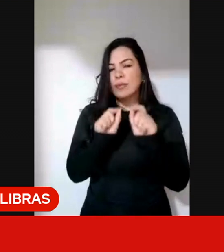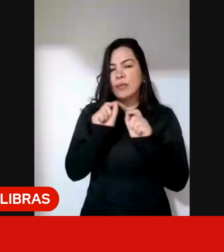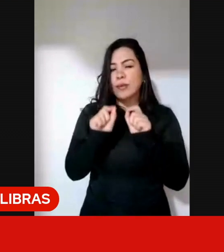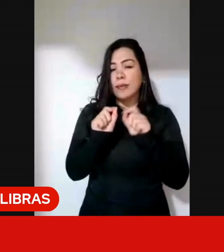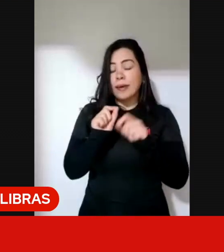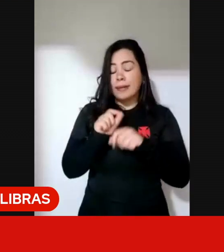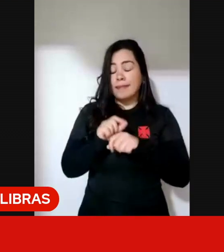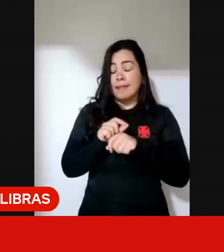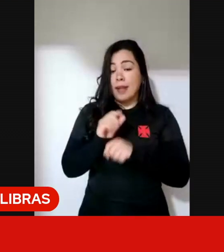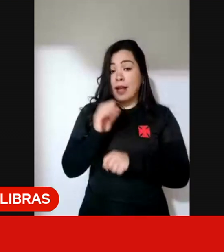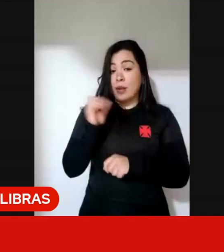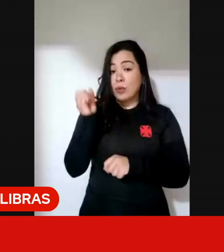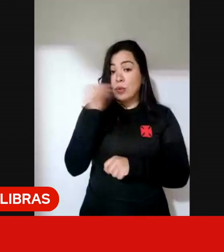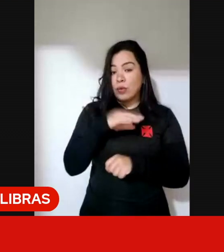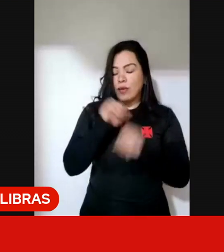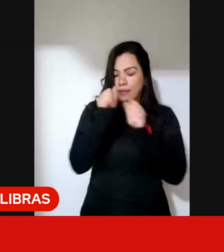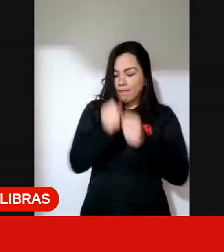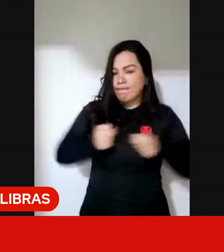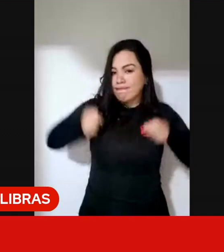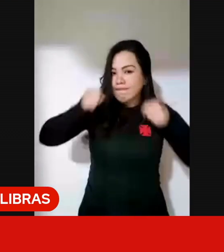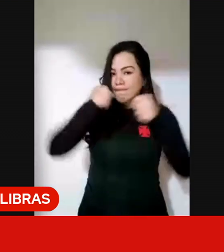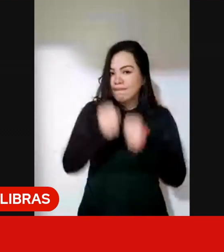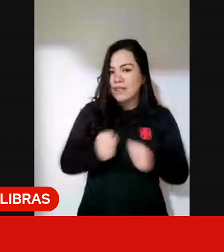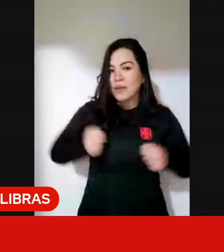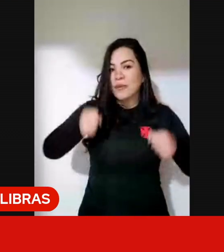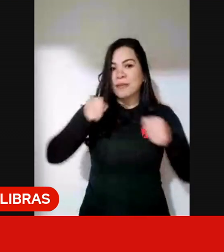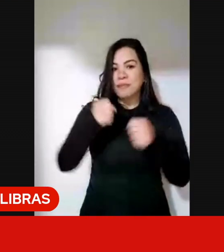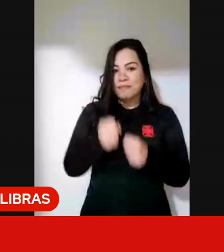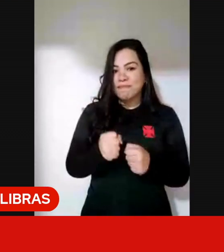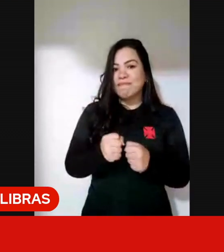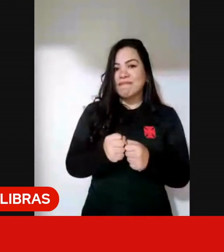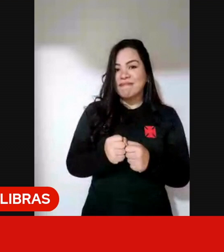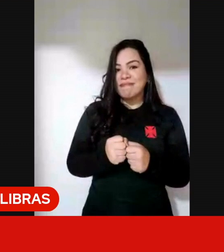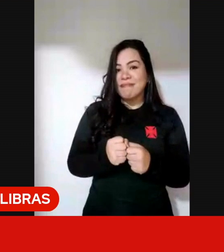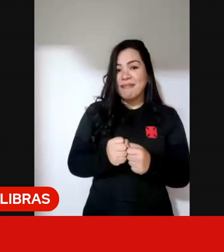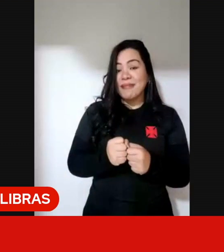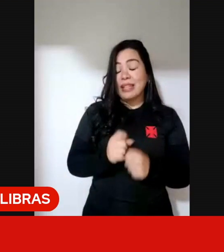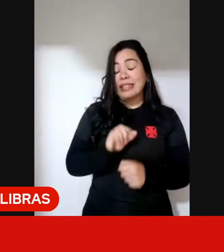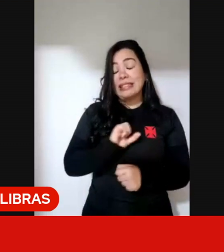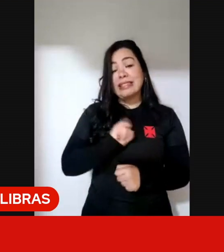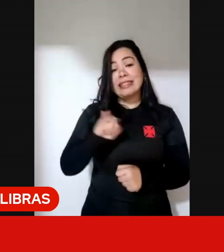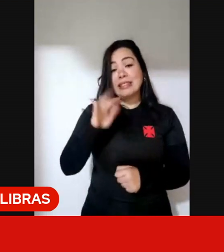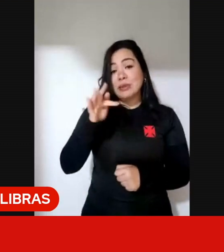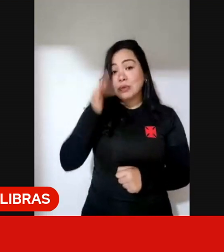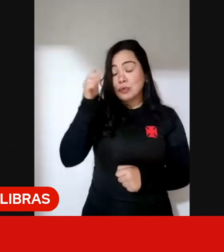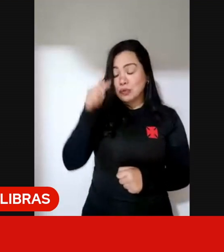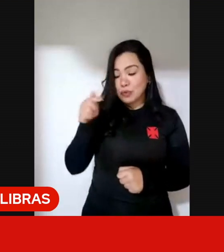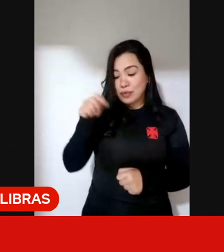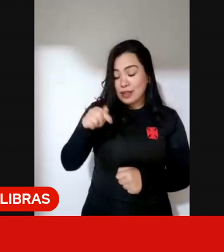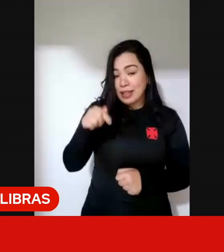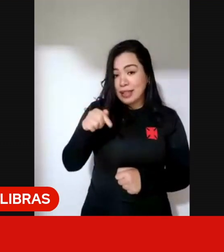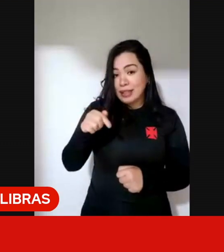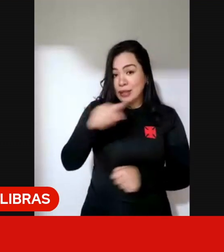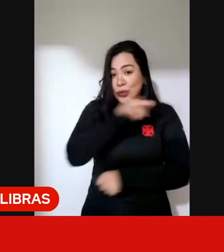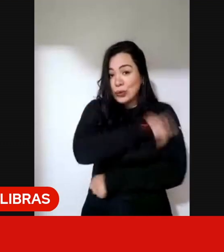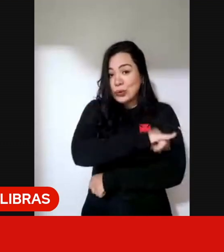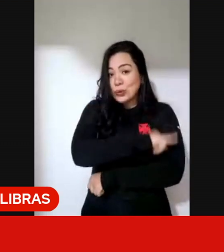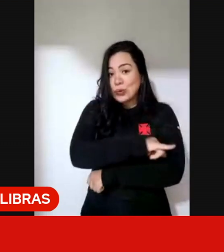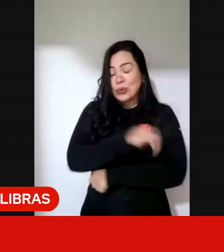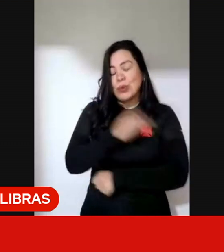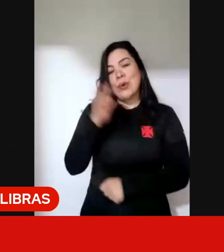tempo, é o remo. Então, se um dia você estiver por aqui, eu acho que o remo